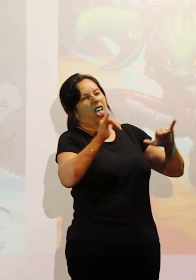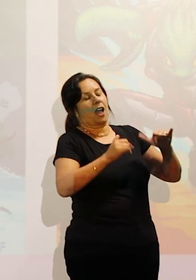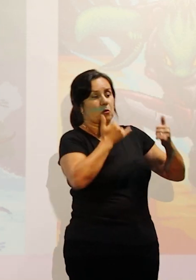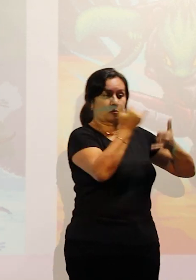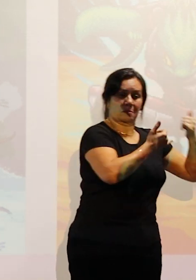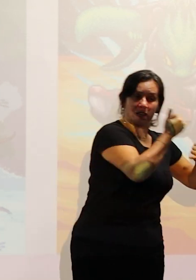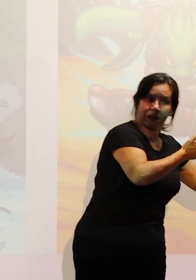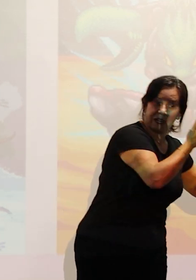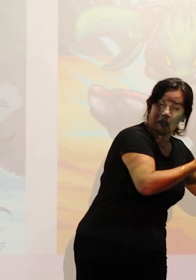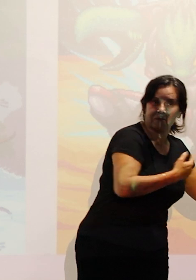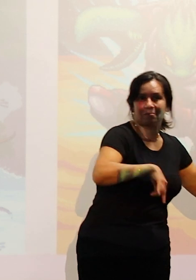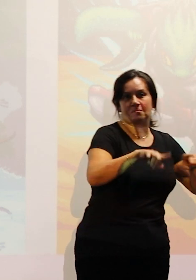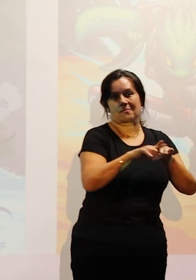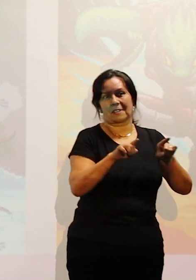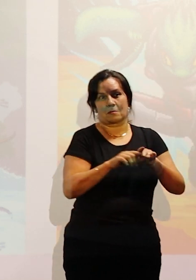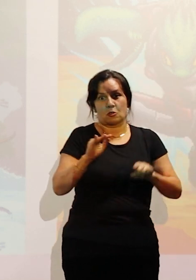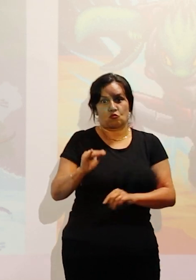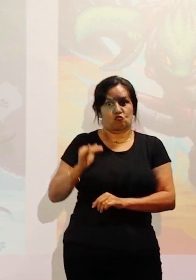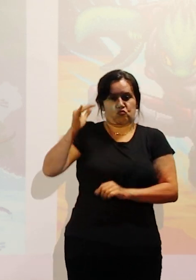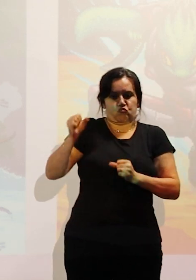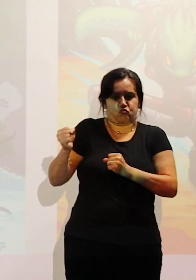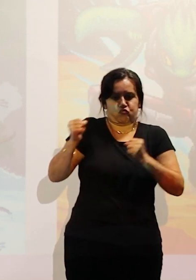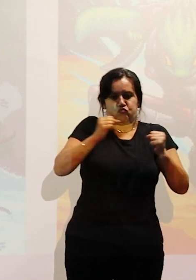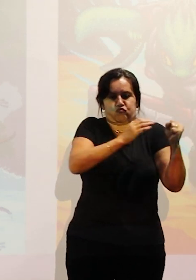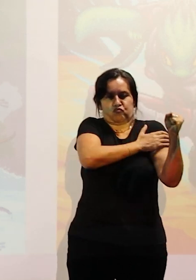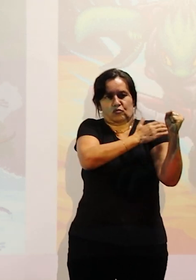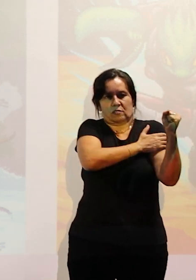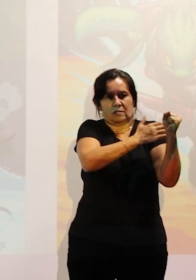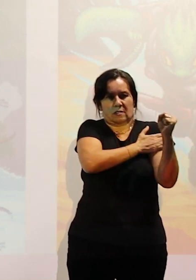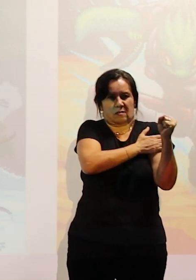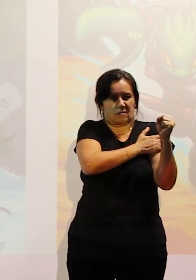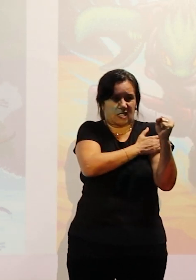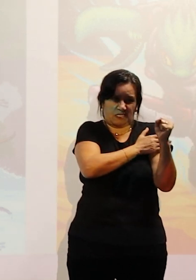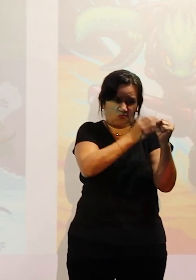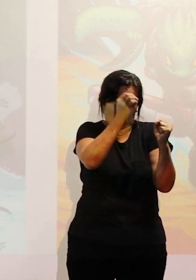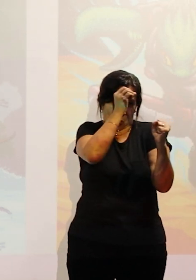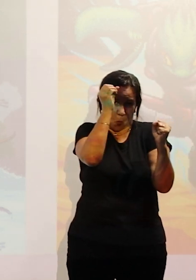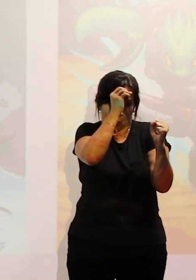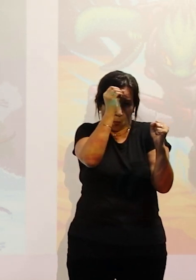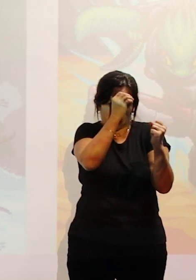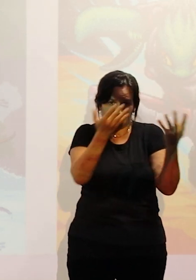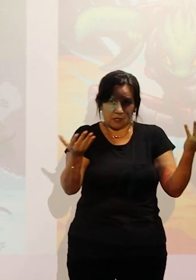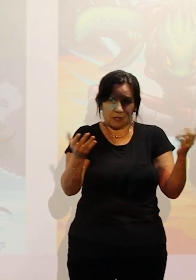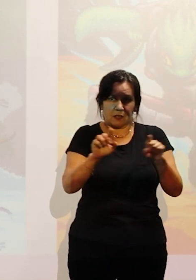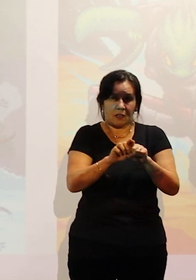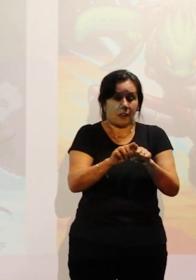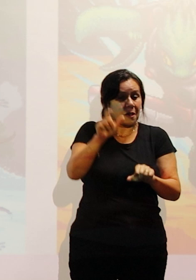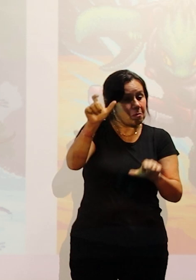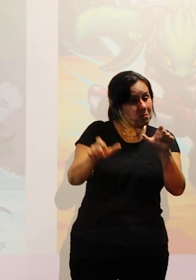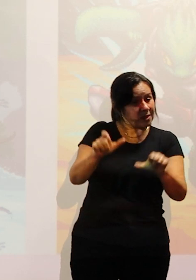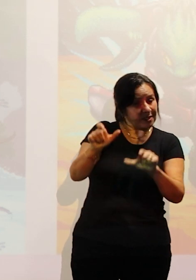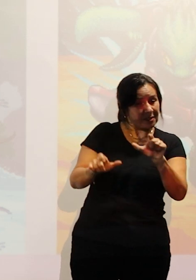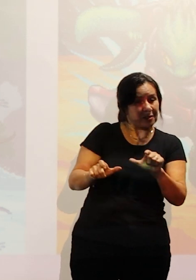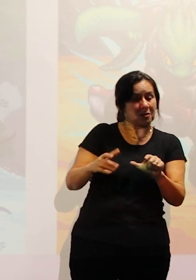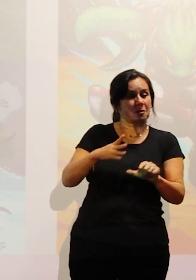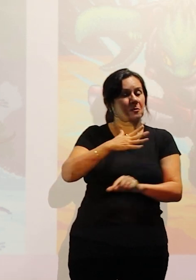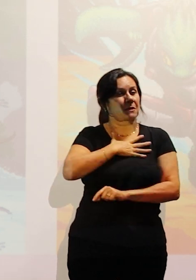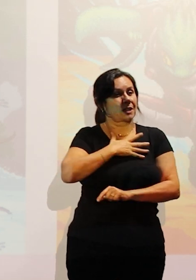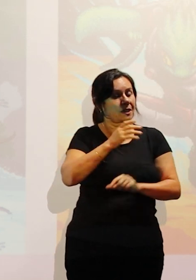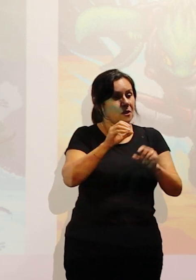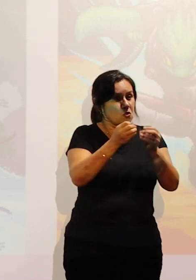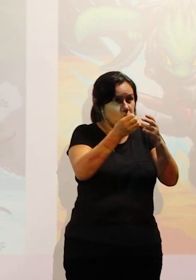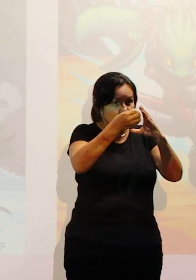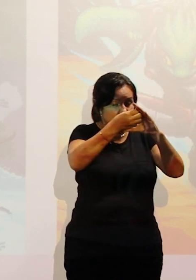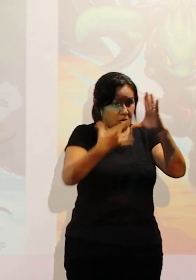e brincalhão, o outro é o grandão, o fortão, que não é muito inteligente. né? Então, cada um tinha uma personalidade, e